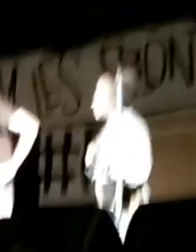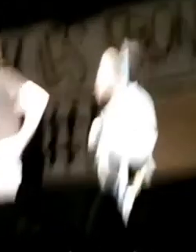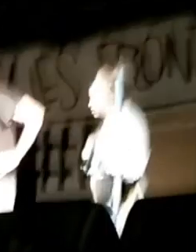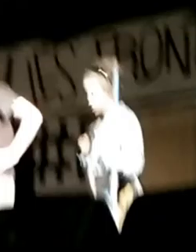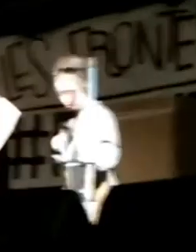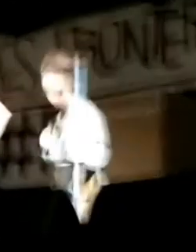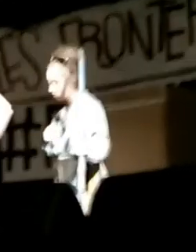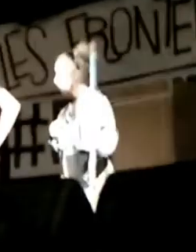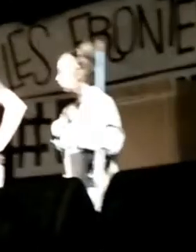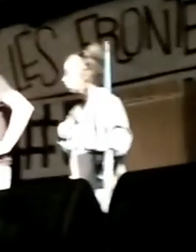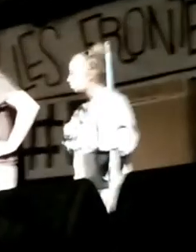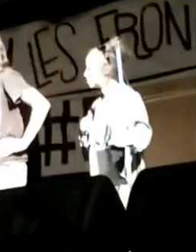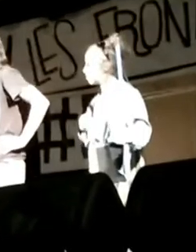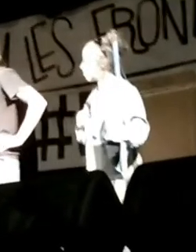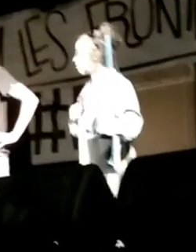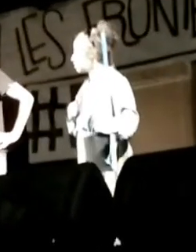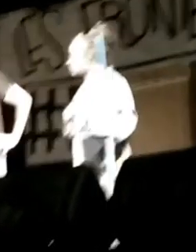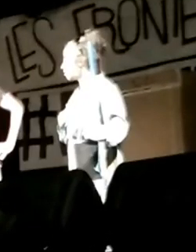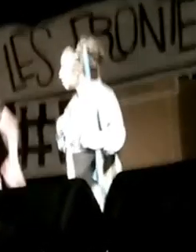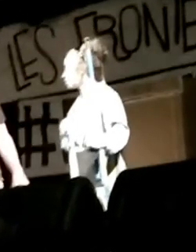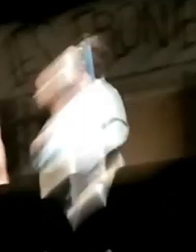tus pesadillas.